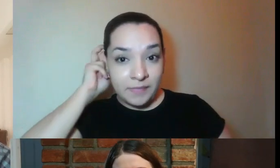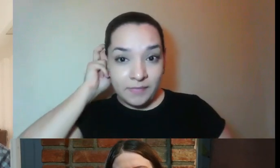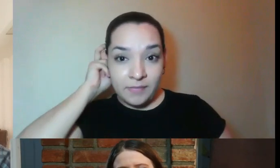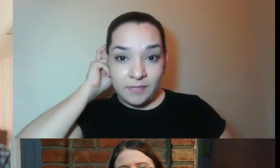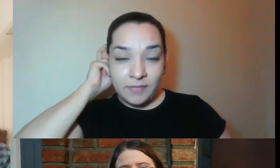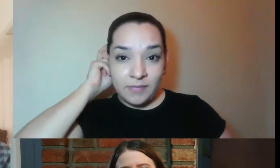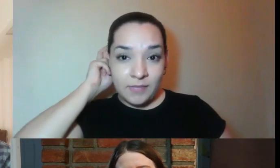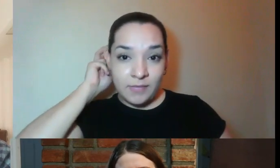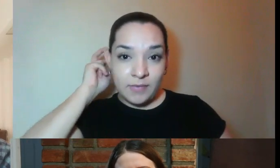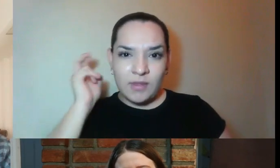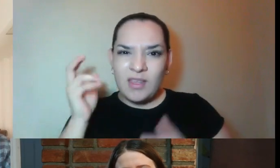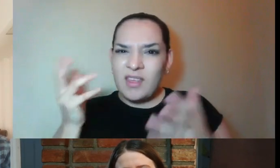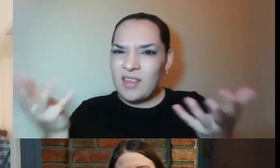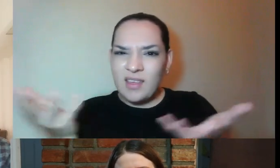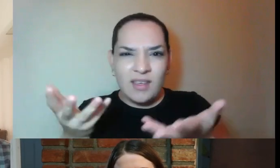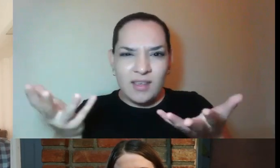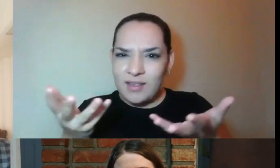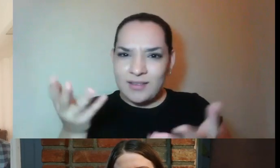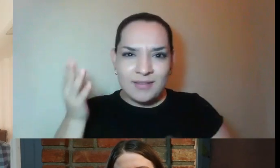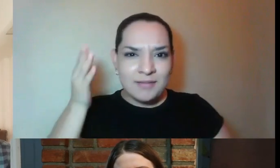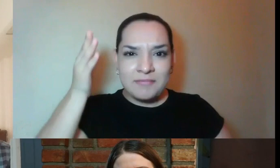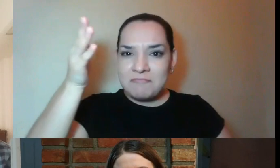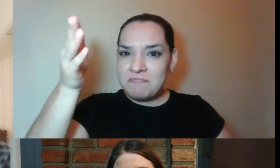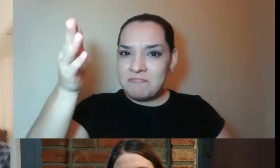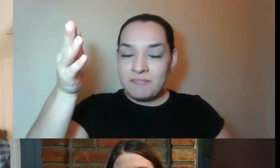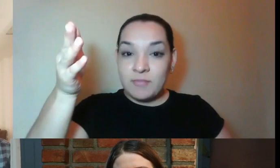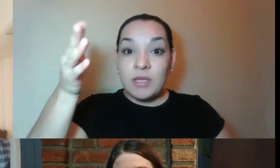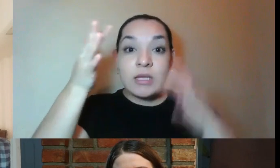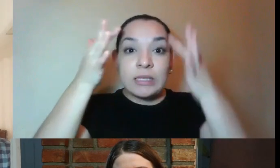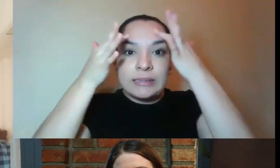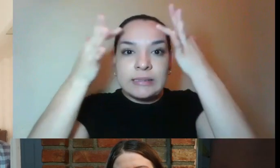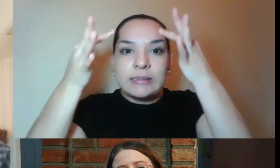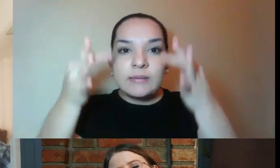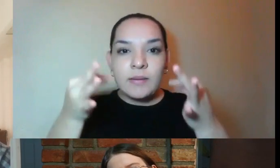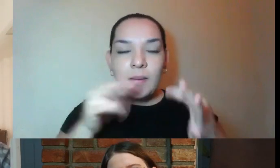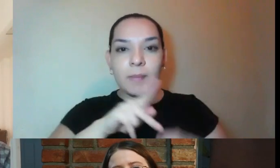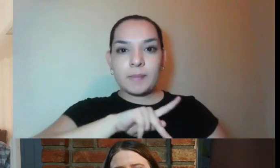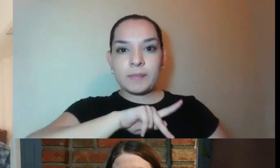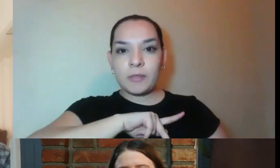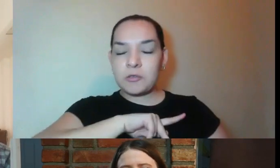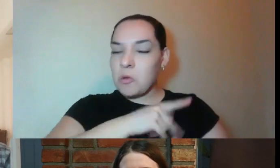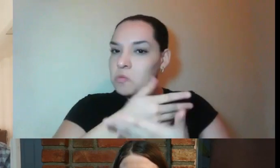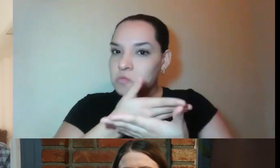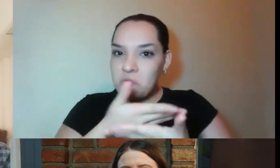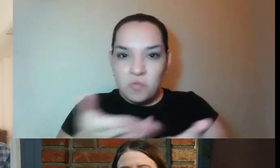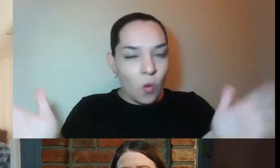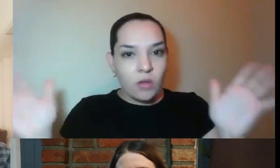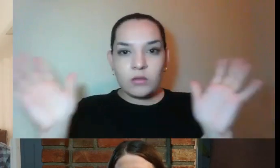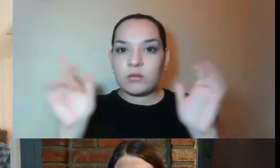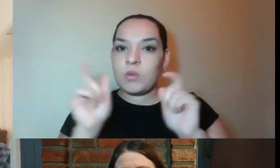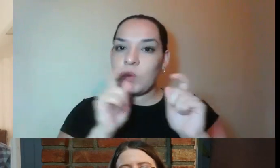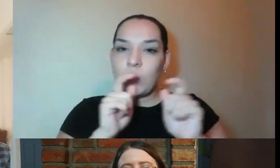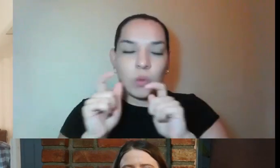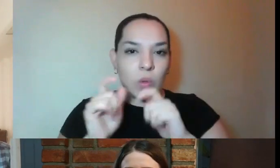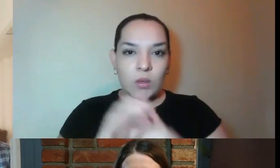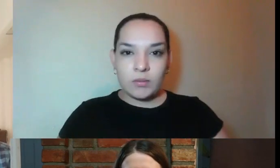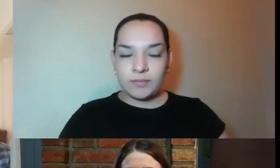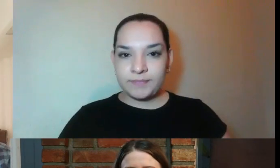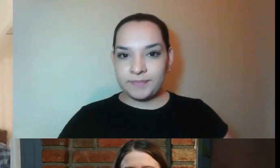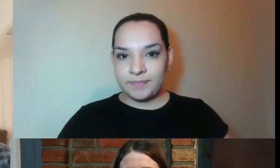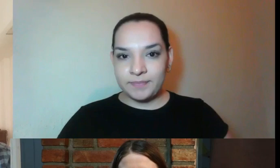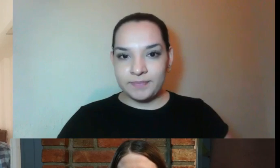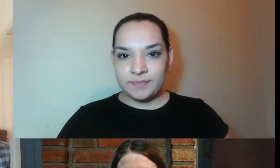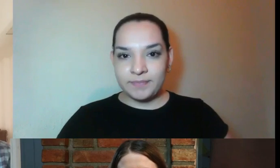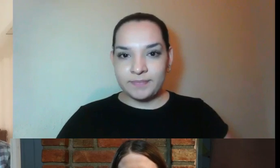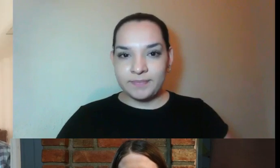de implantarse y de qué hacer con ese implante de la persona que se implanta, tenga la edad que